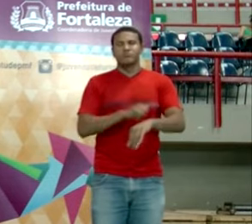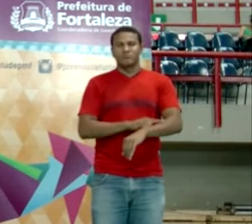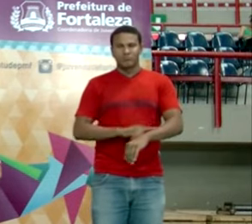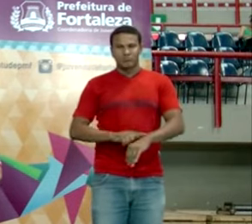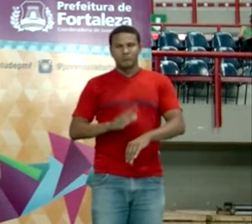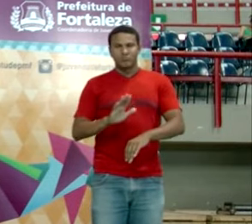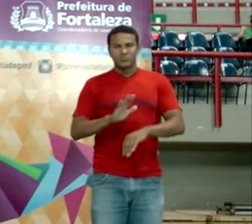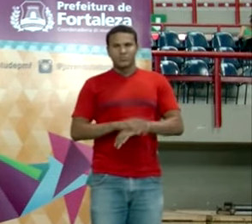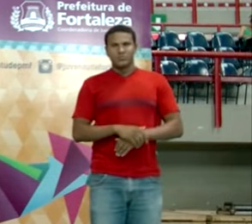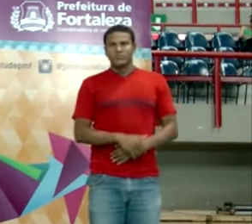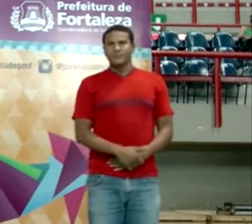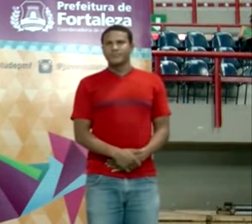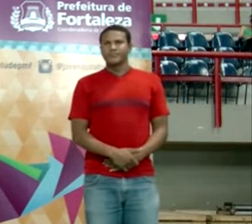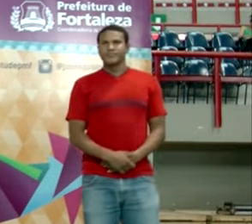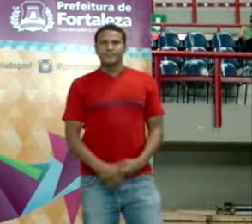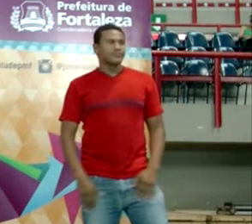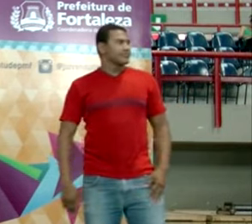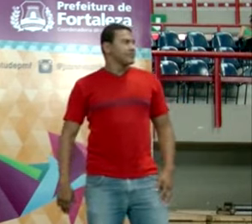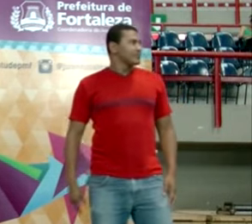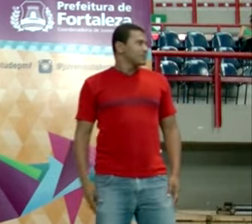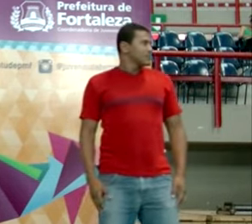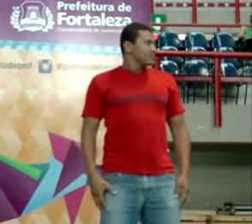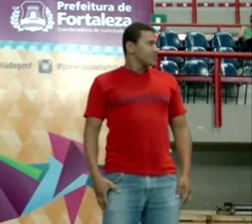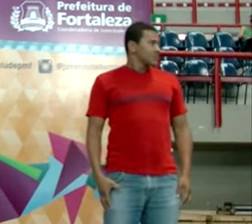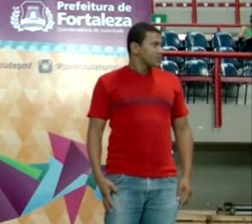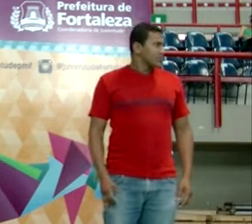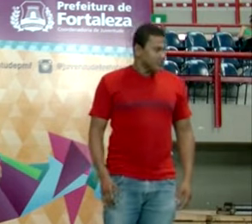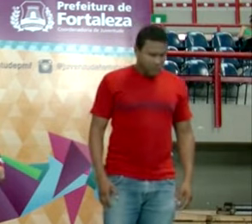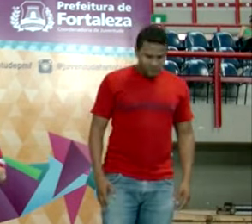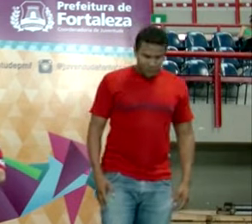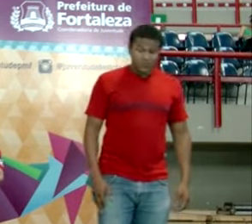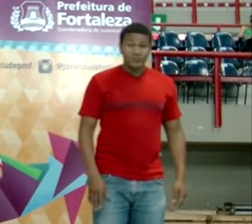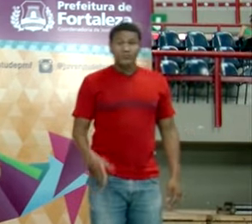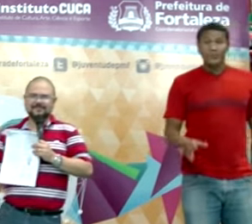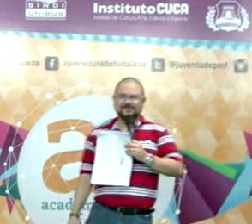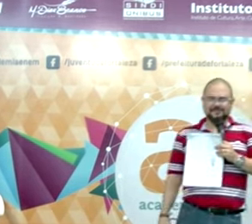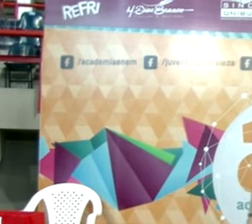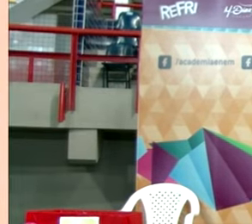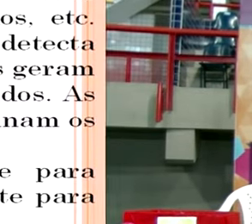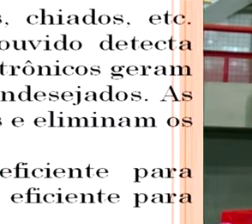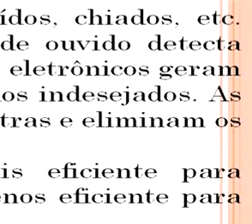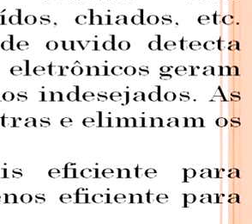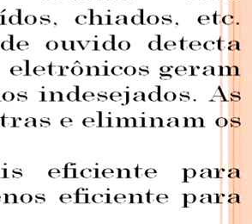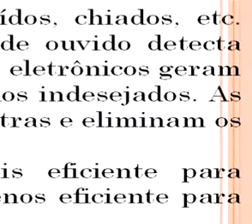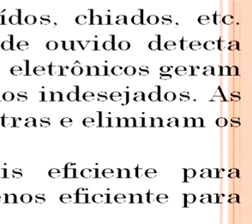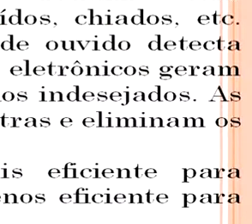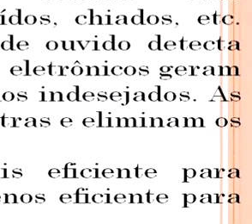suficiente. Só o suficiente é o bom. Olha a questão 16.